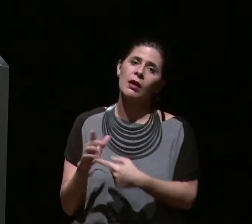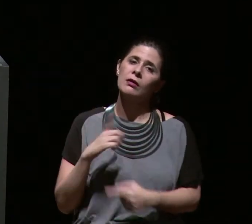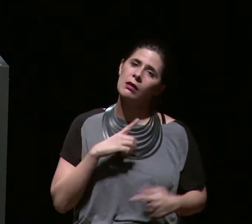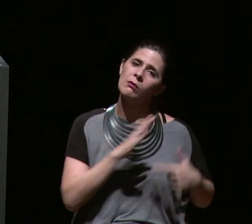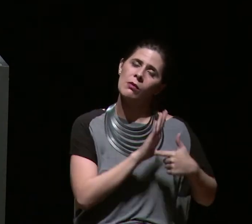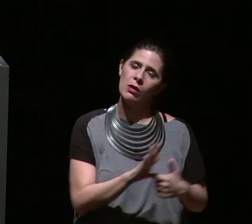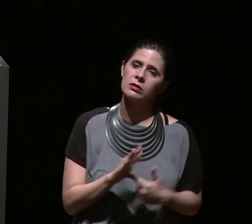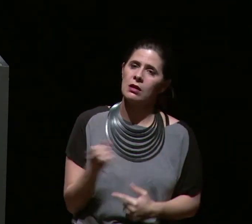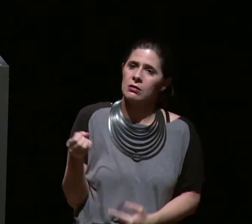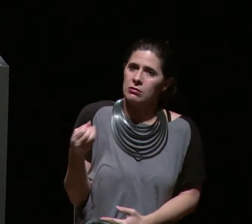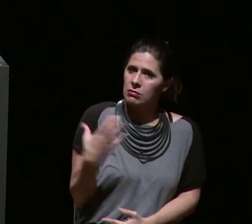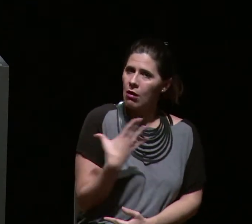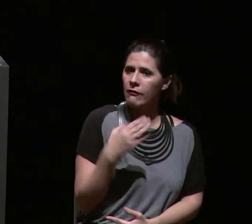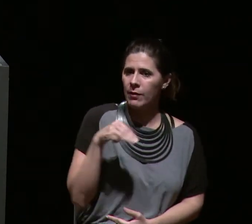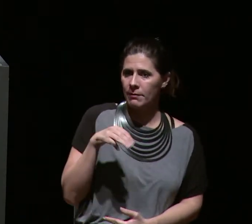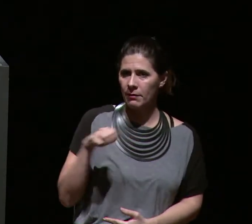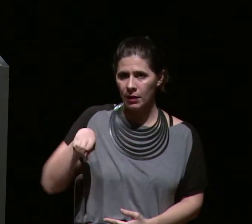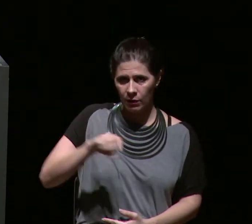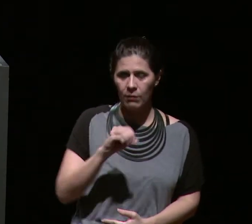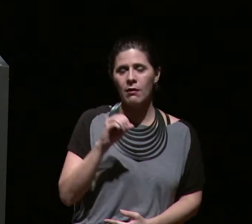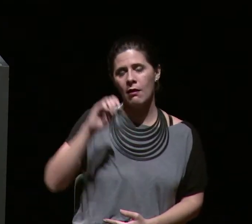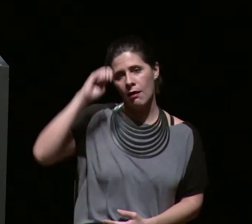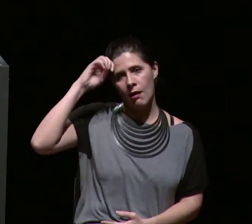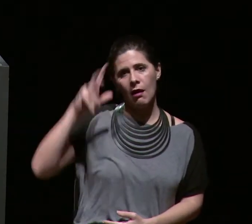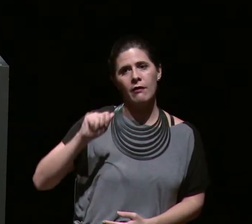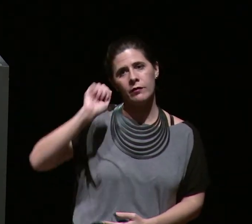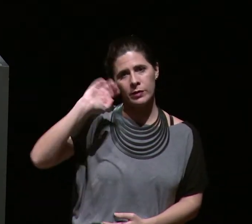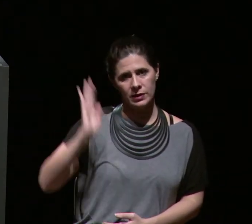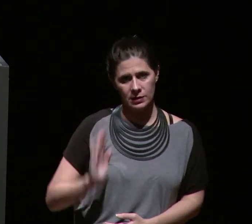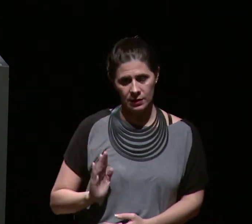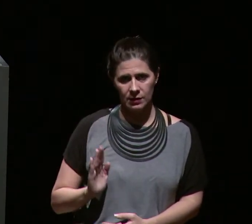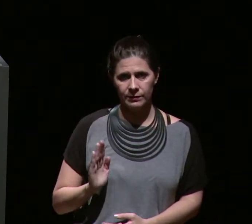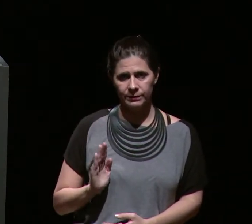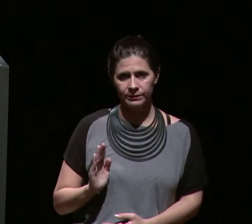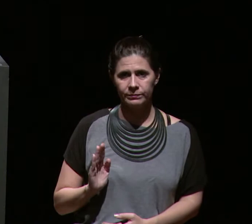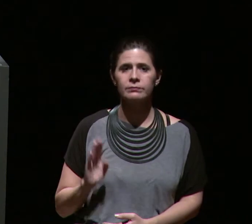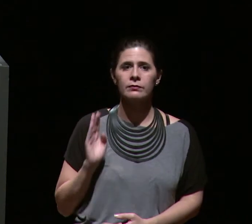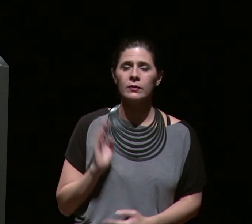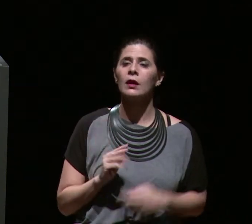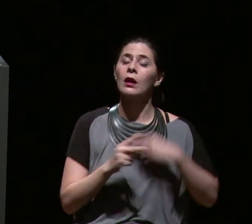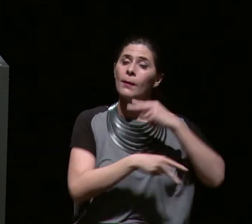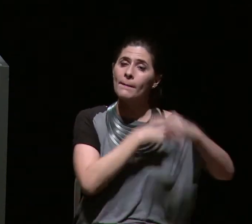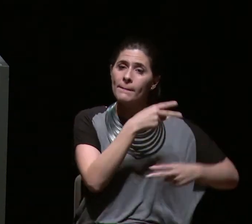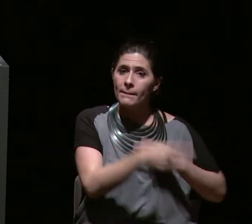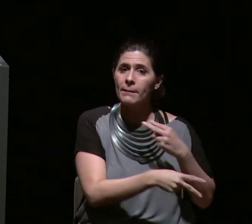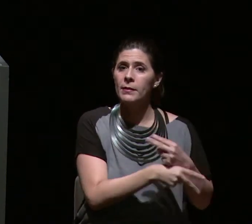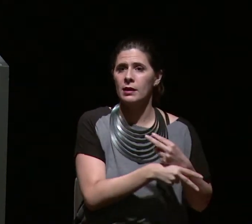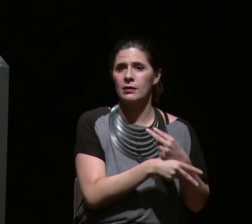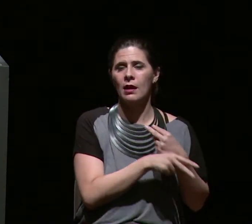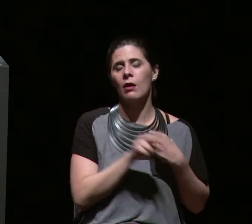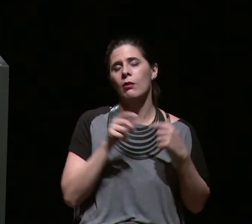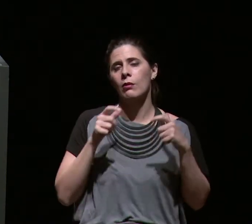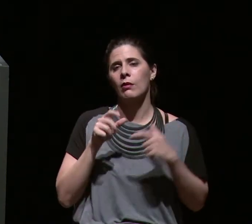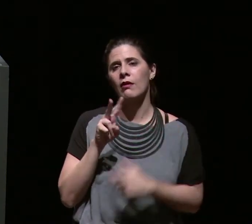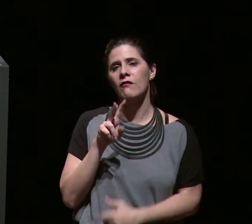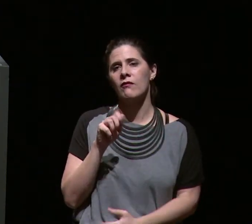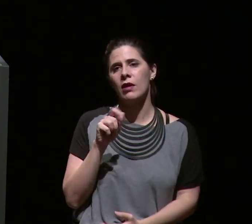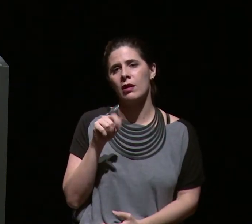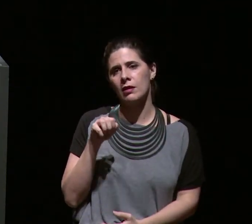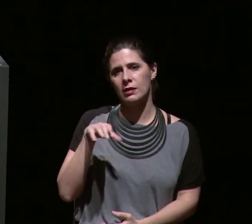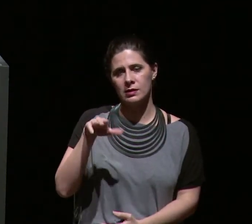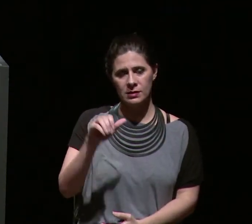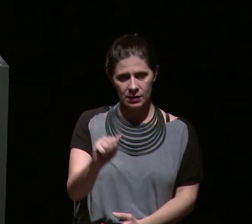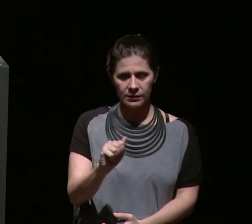no Museu Afro-Brasil, em 2012. Bienal de Valença, Encuentro entre dos Mares, em 2007,